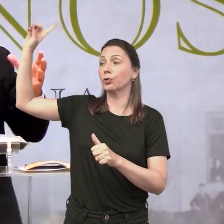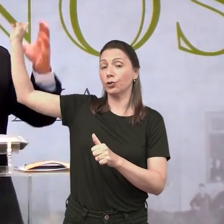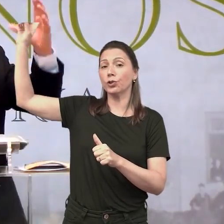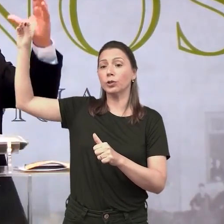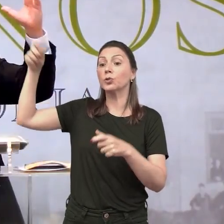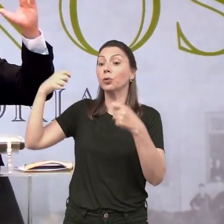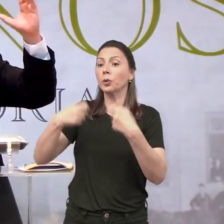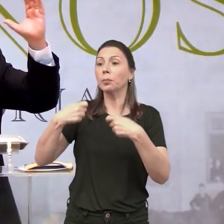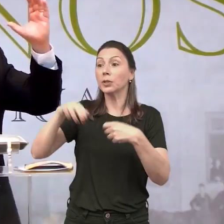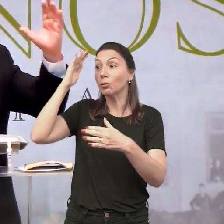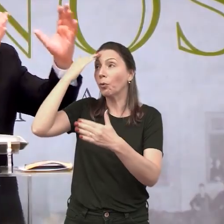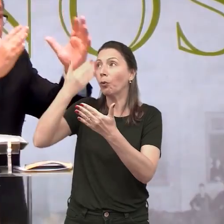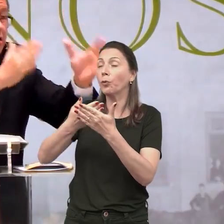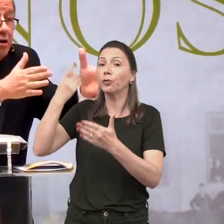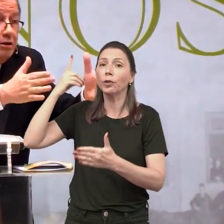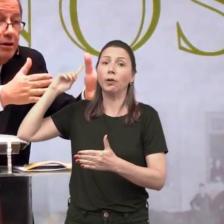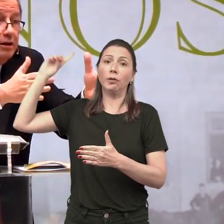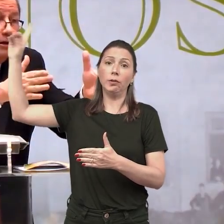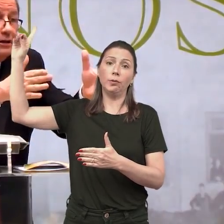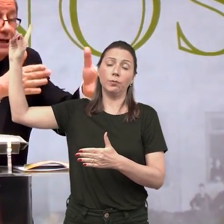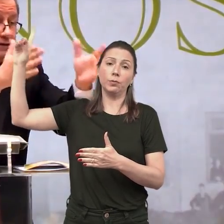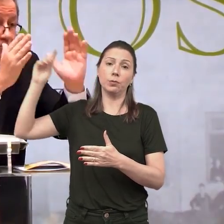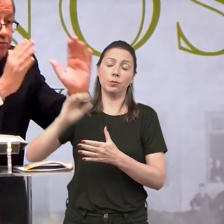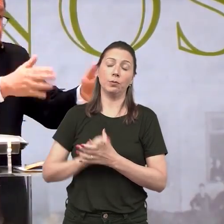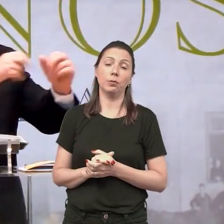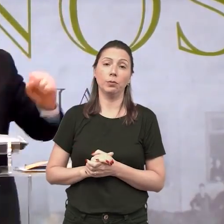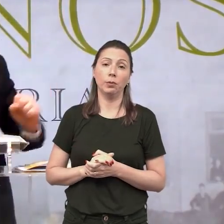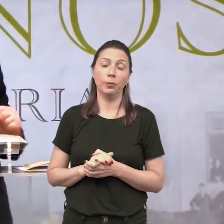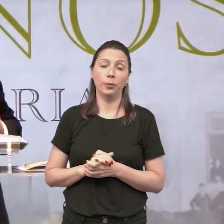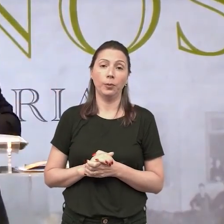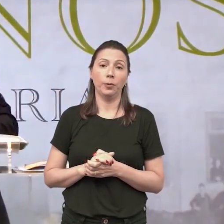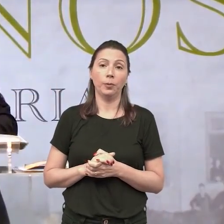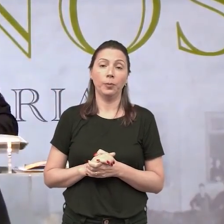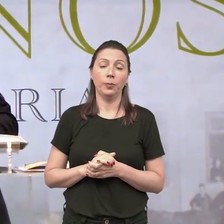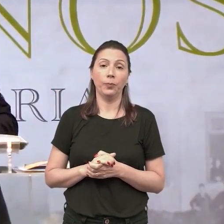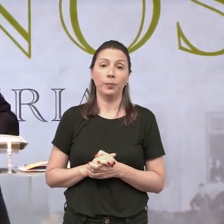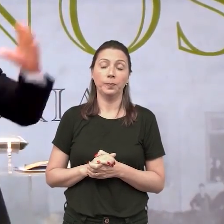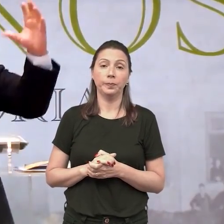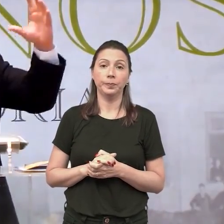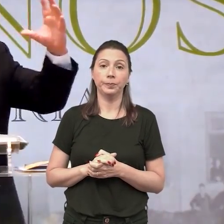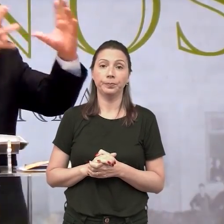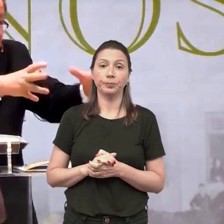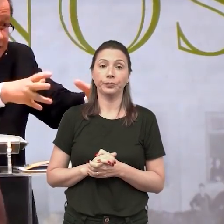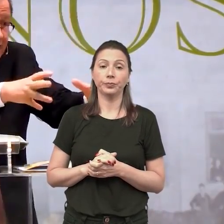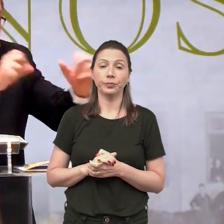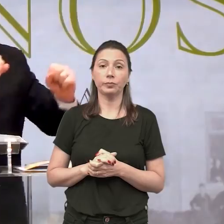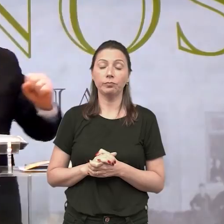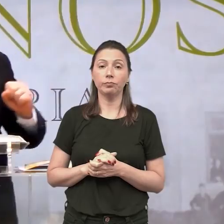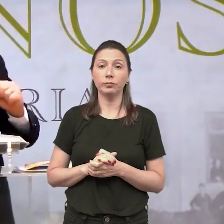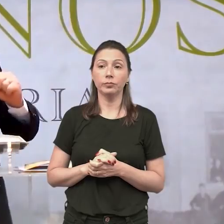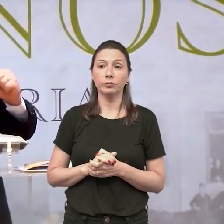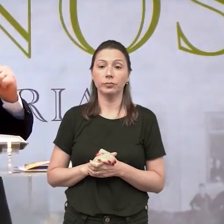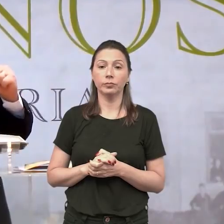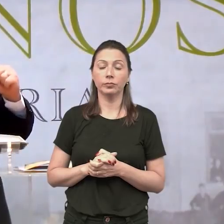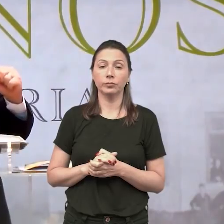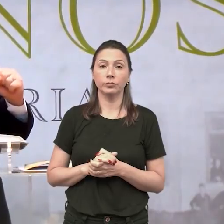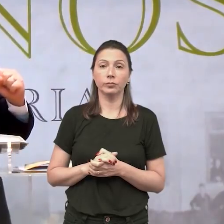nele, saber que ele é o galardoador daqueles que o buscam. Ele vai lhe presentear.